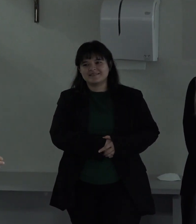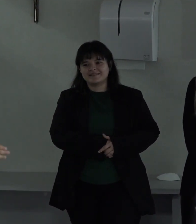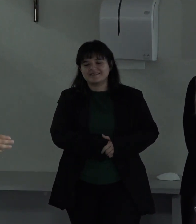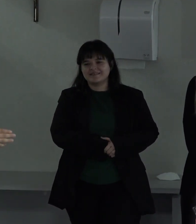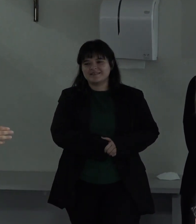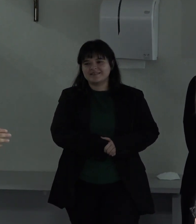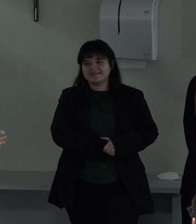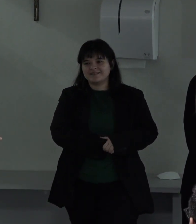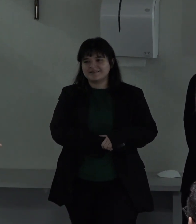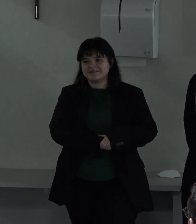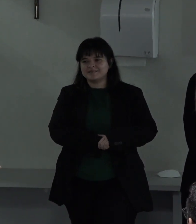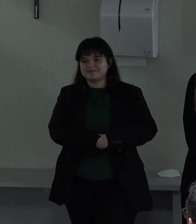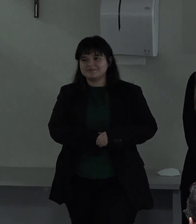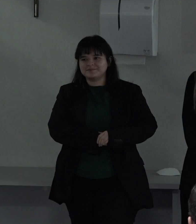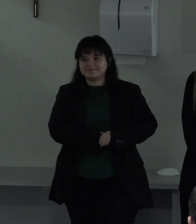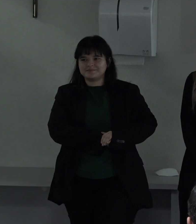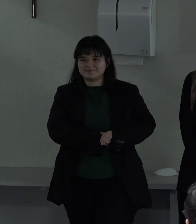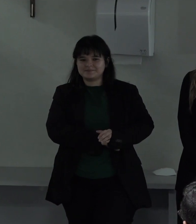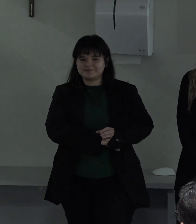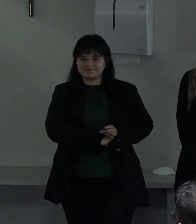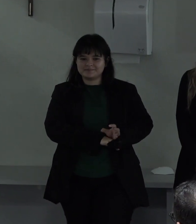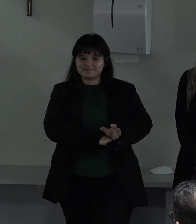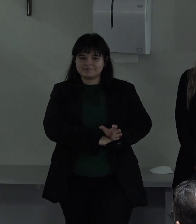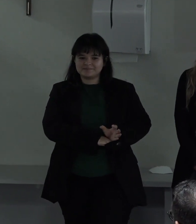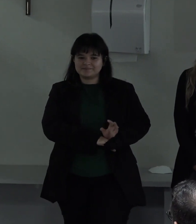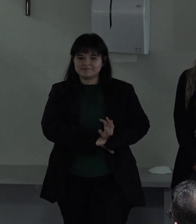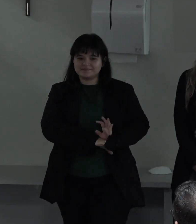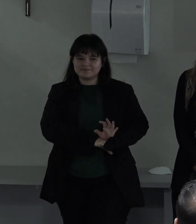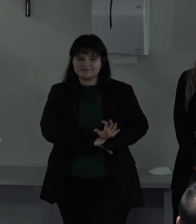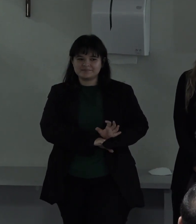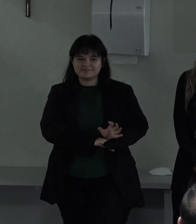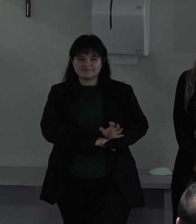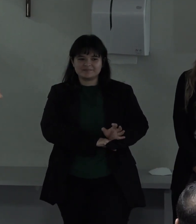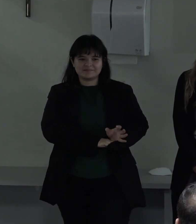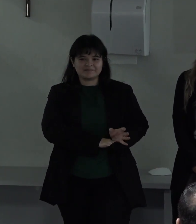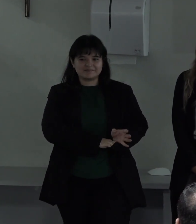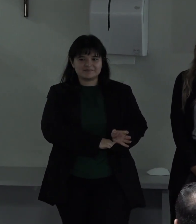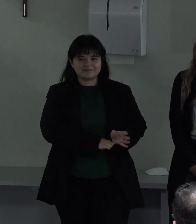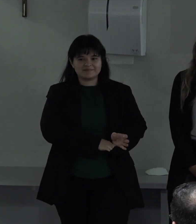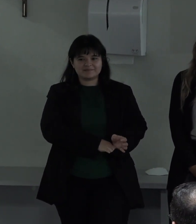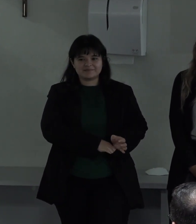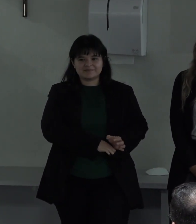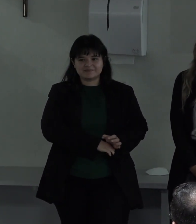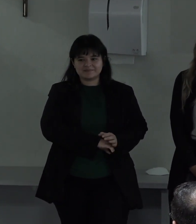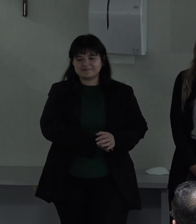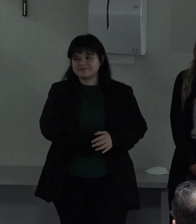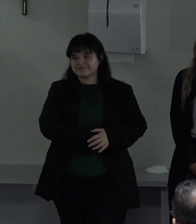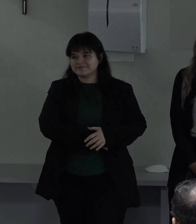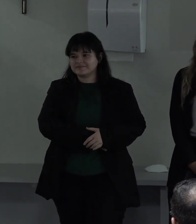decirle, es que es con esto, es con la otra mano, es con la derecha, es con la izquierda. No, no se habla. ¿Ok? Se